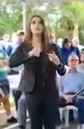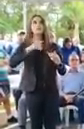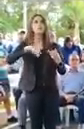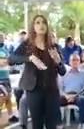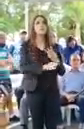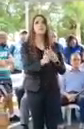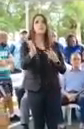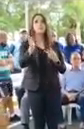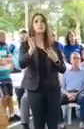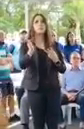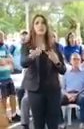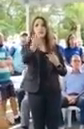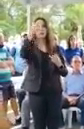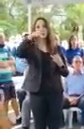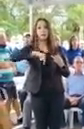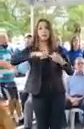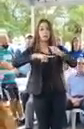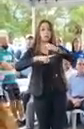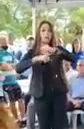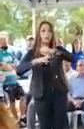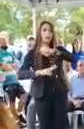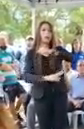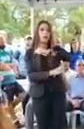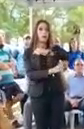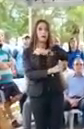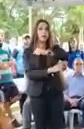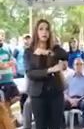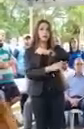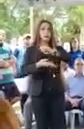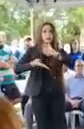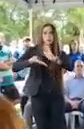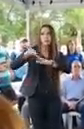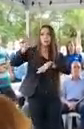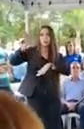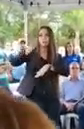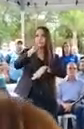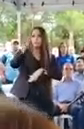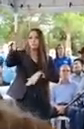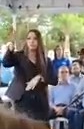Vargas, vir aqui no Ayrton Teodoro e subir aqui o Mundo.